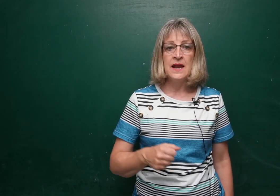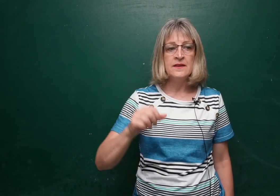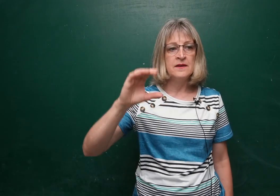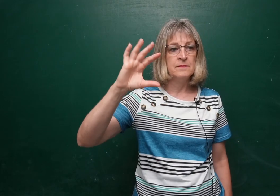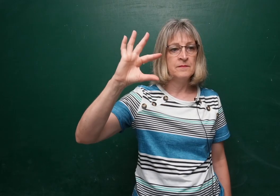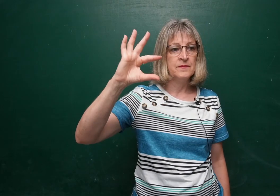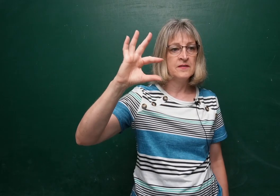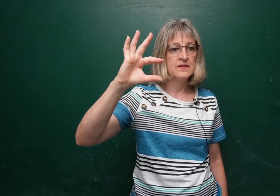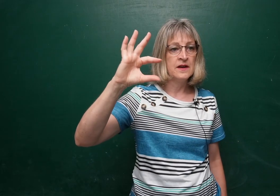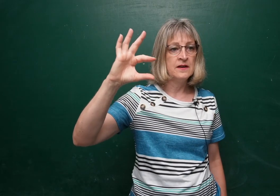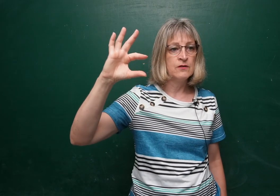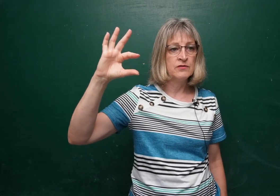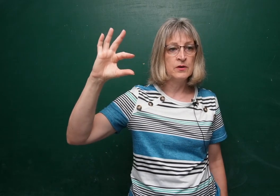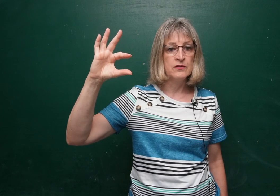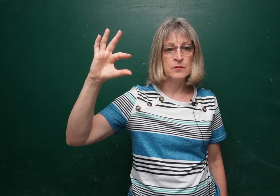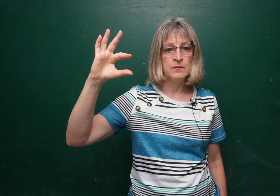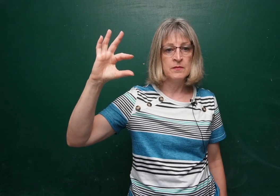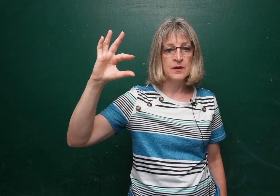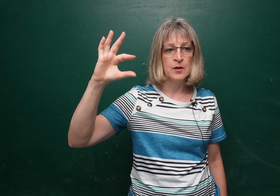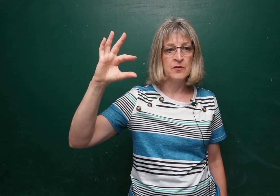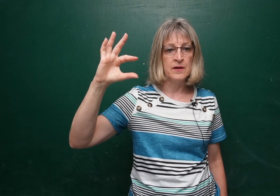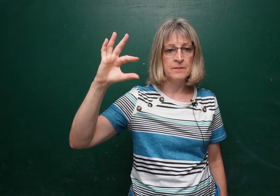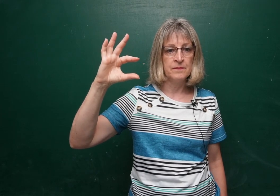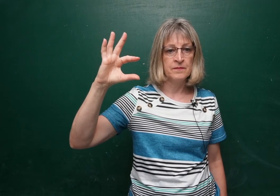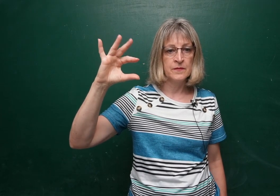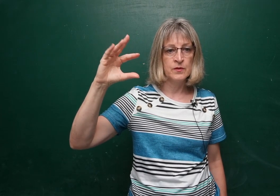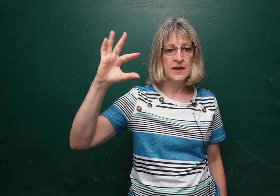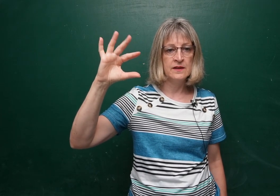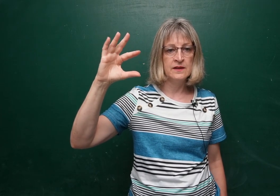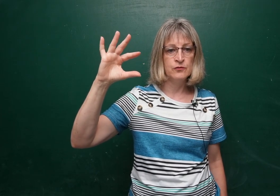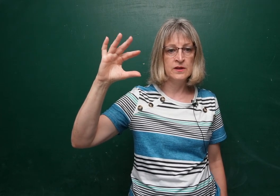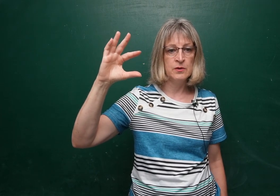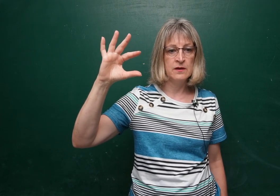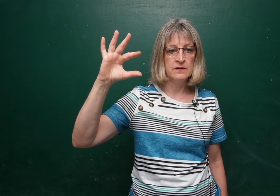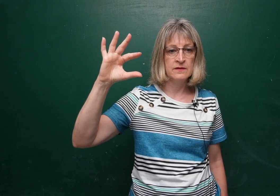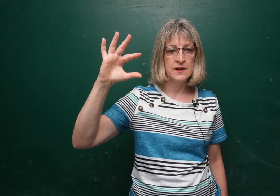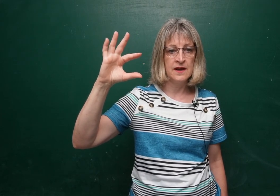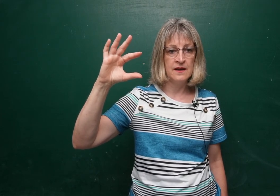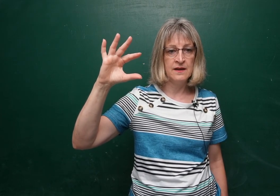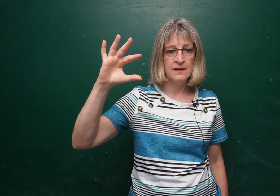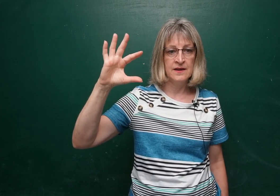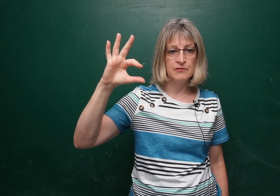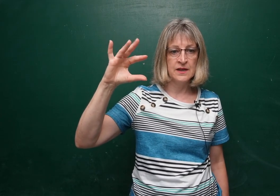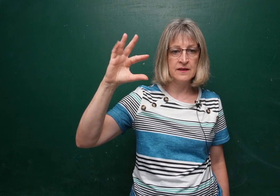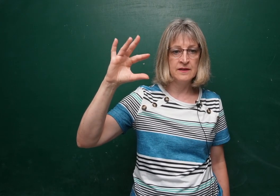Malade, c'est ça, la configuration. Comme ça. On écarte tous les doigts. Clair? Il faut écarter les autres